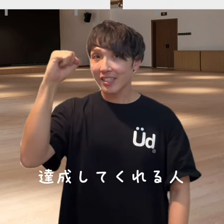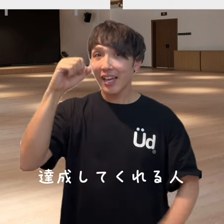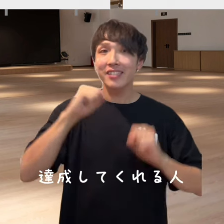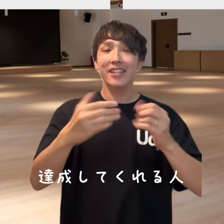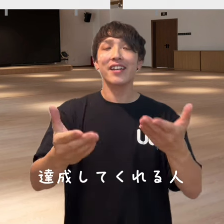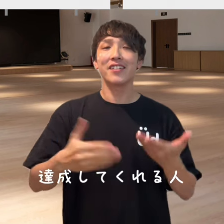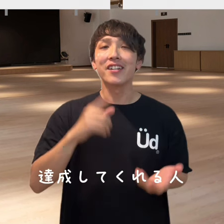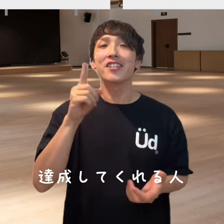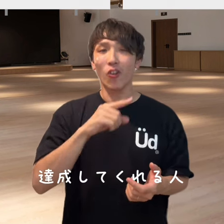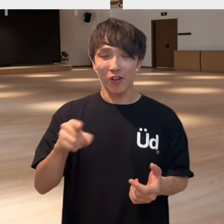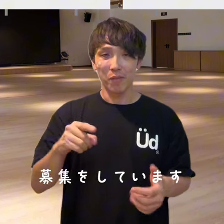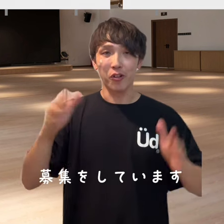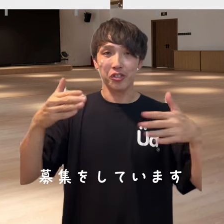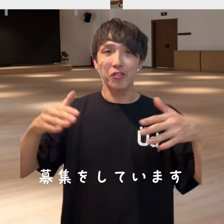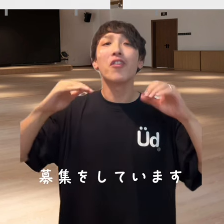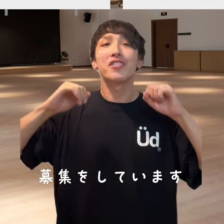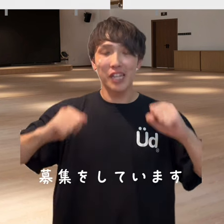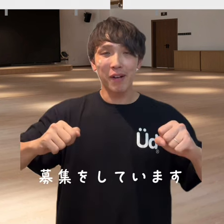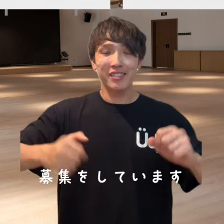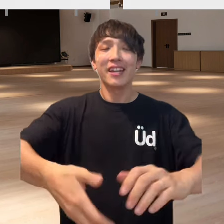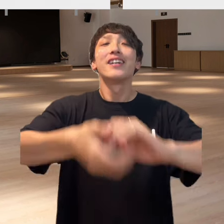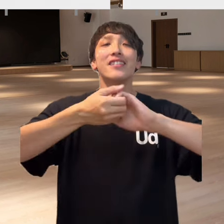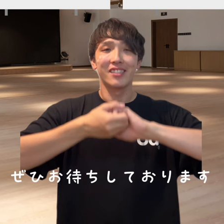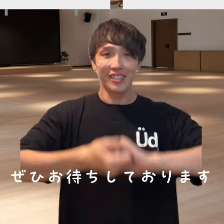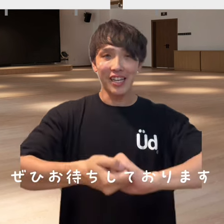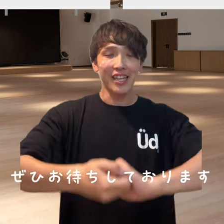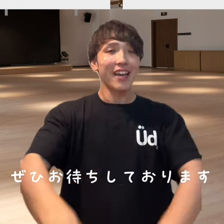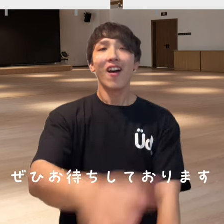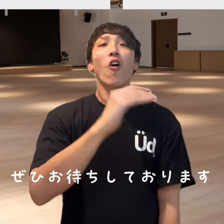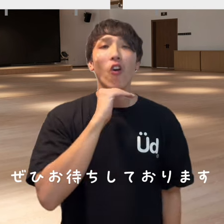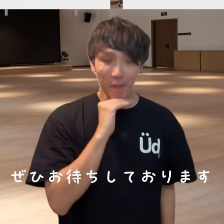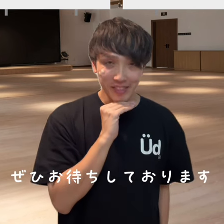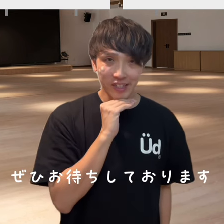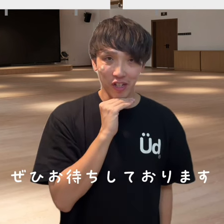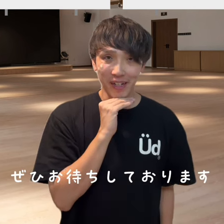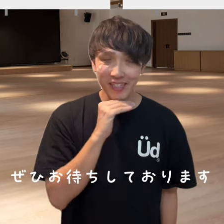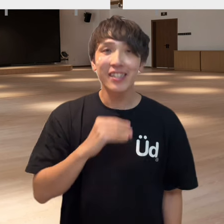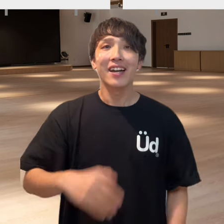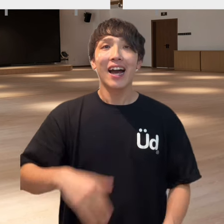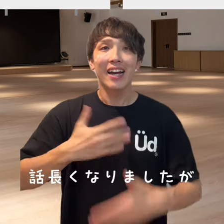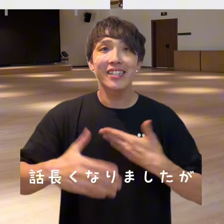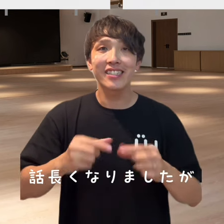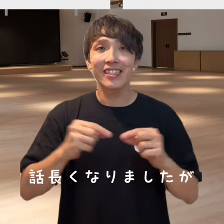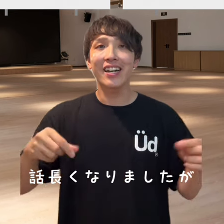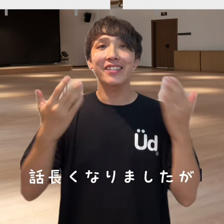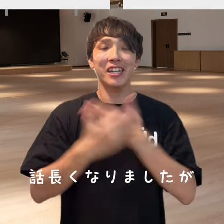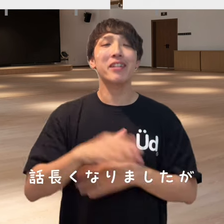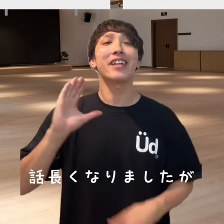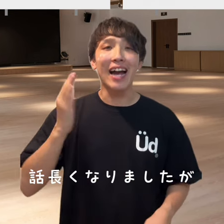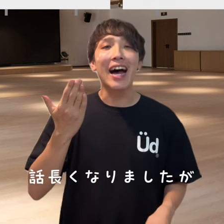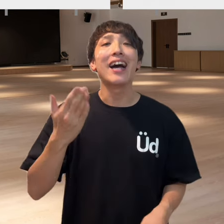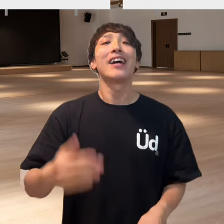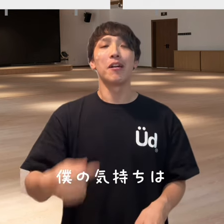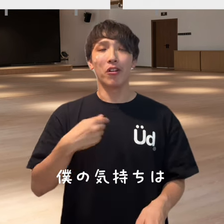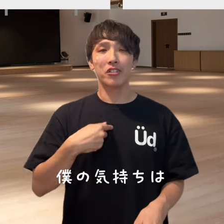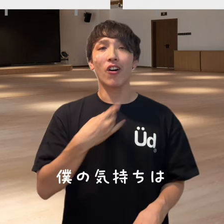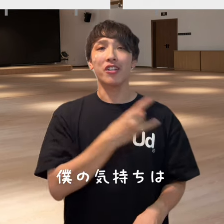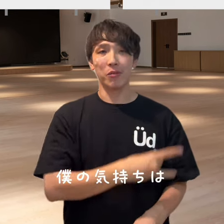達成してくれる人募集をしています。ぜひお待ちしております。話長くなりましたが、僕の気持ち